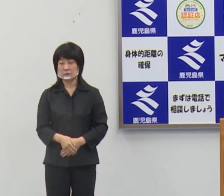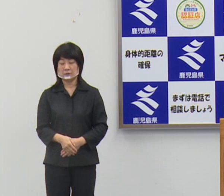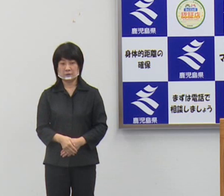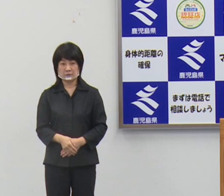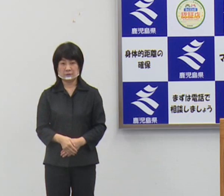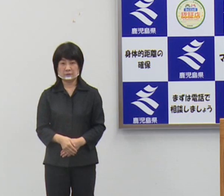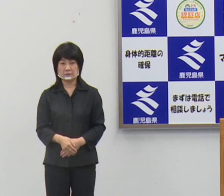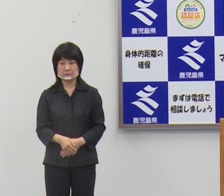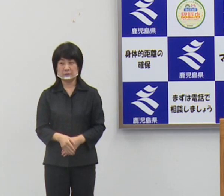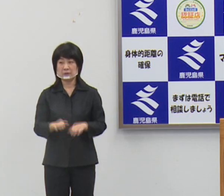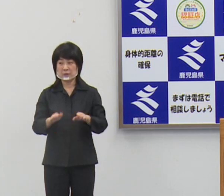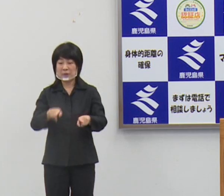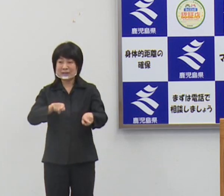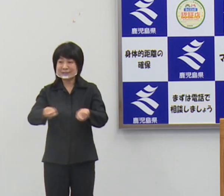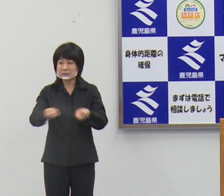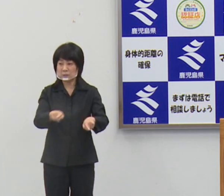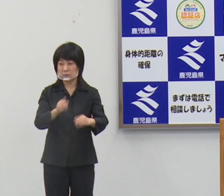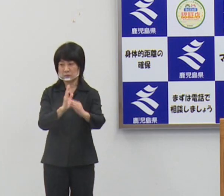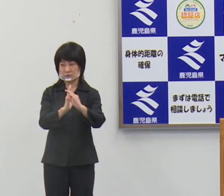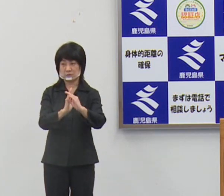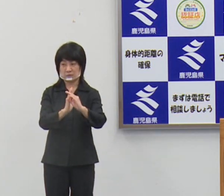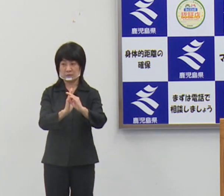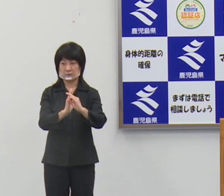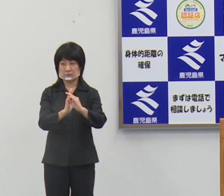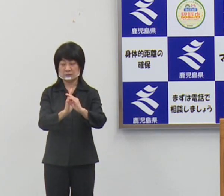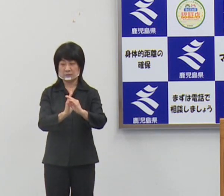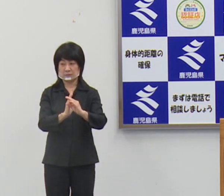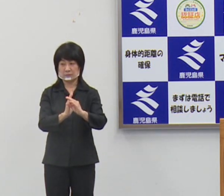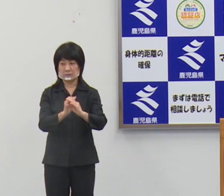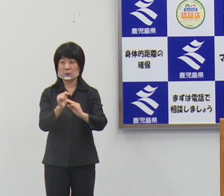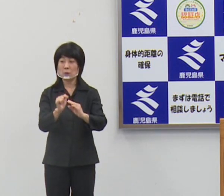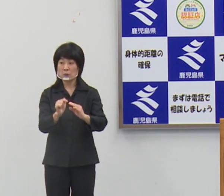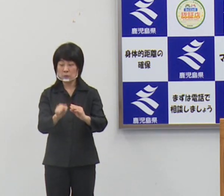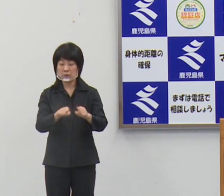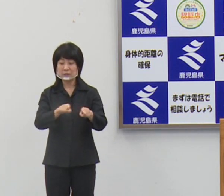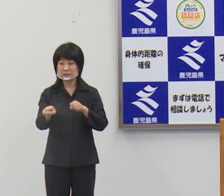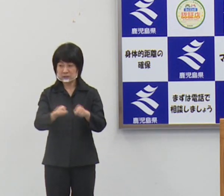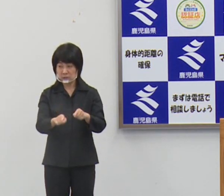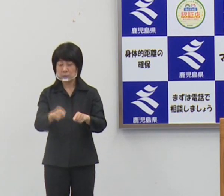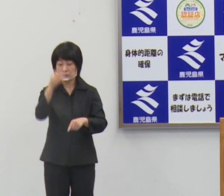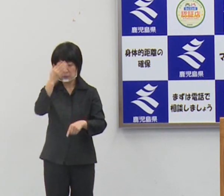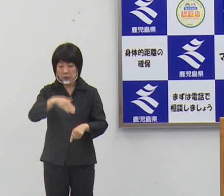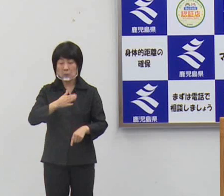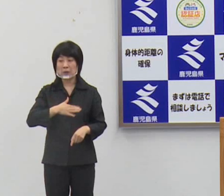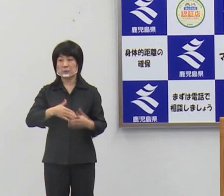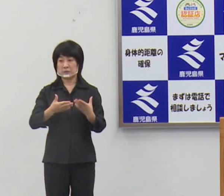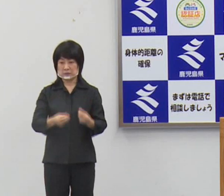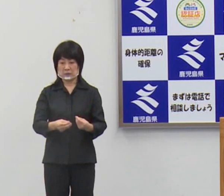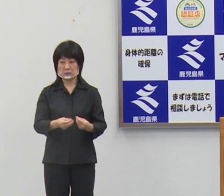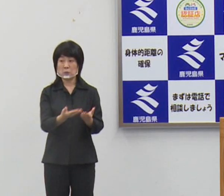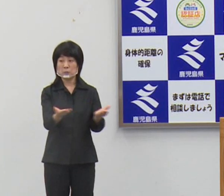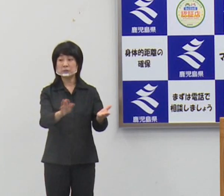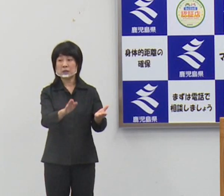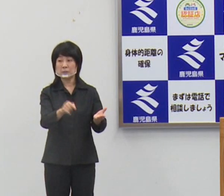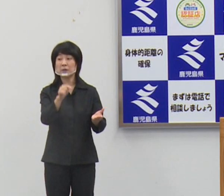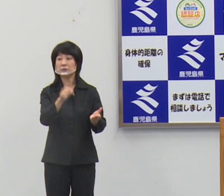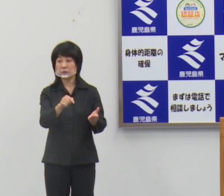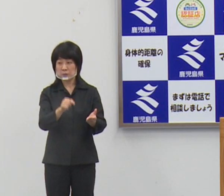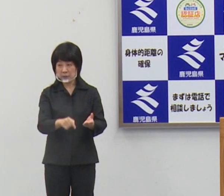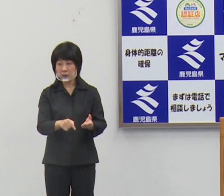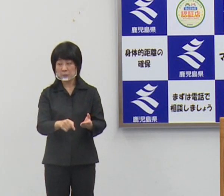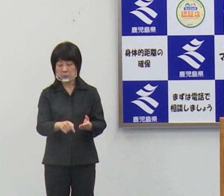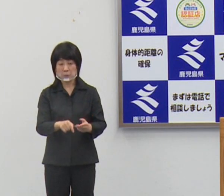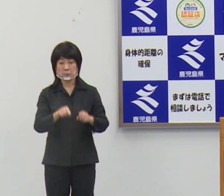ここは今指導しているところ段階のものもありますから、指導に従って応じますということであれば命令までいか